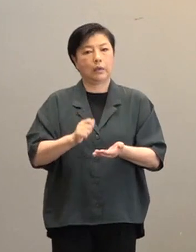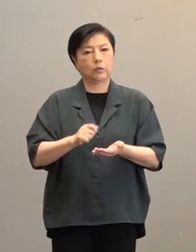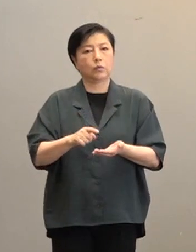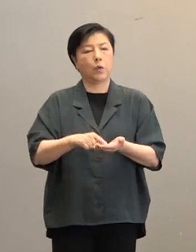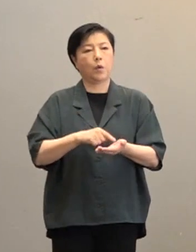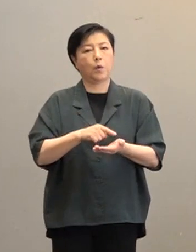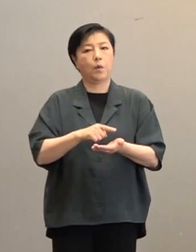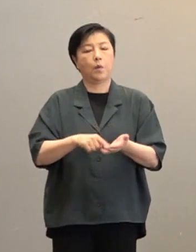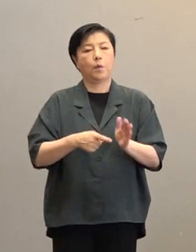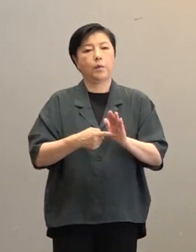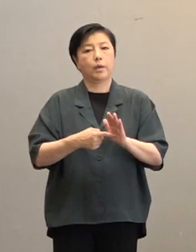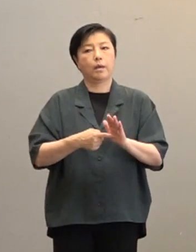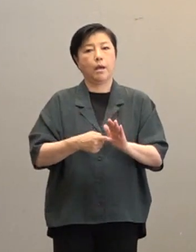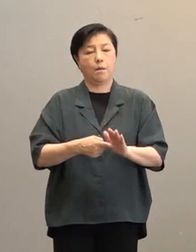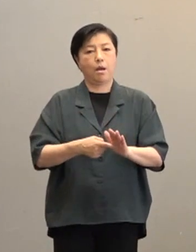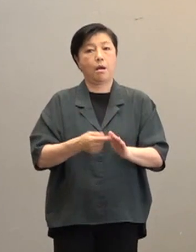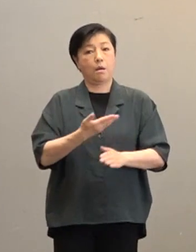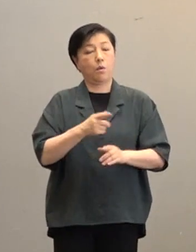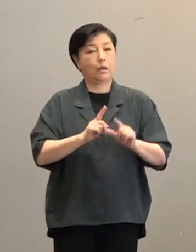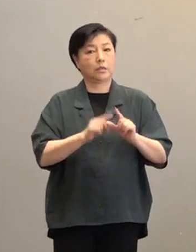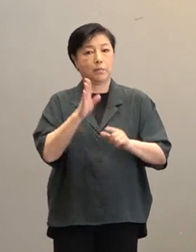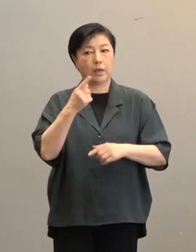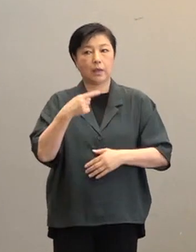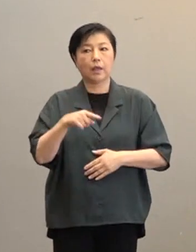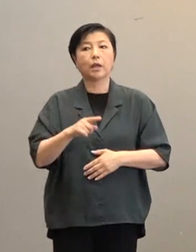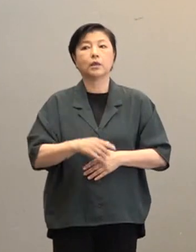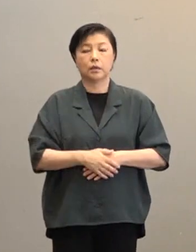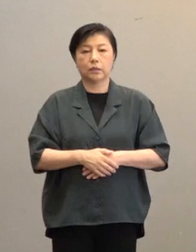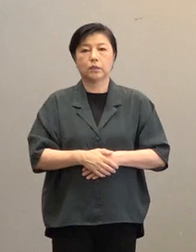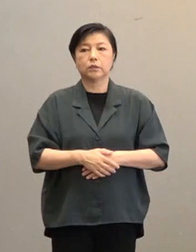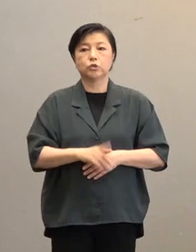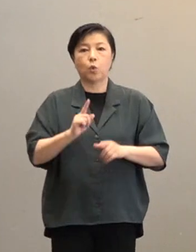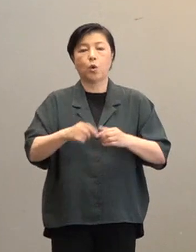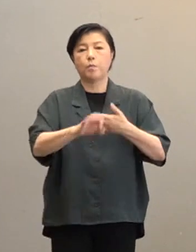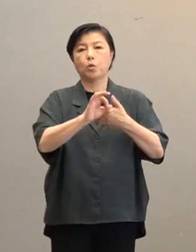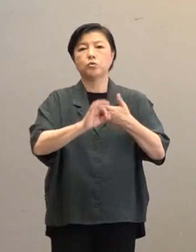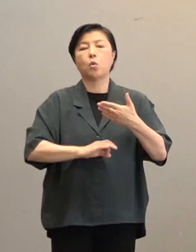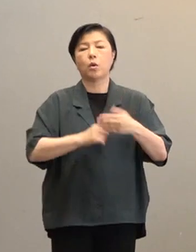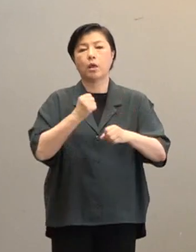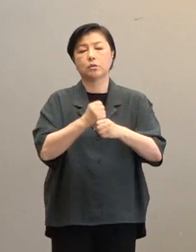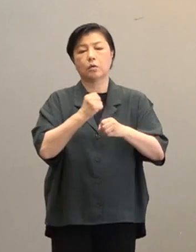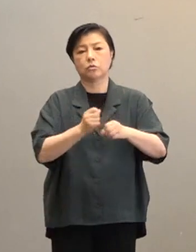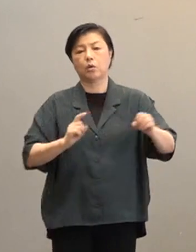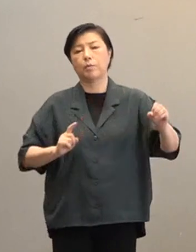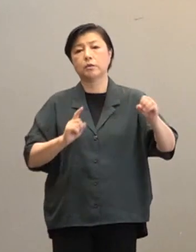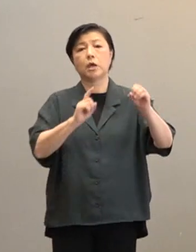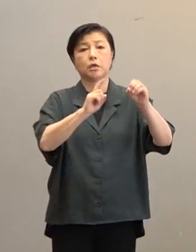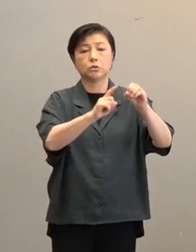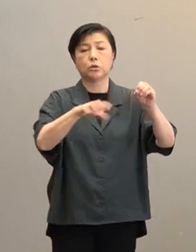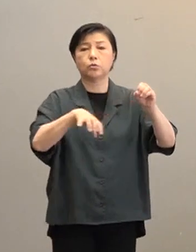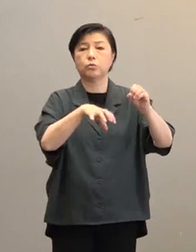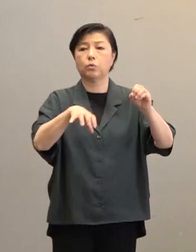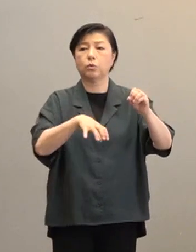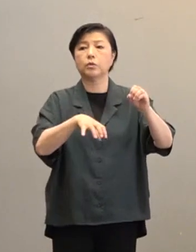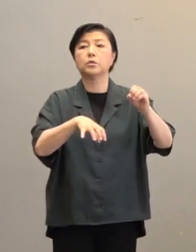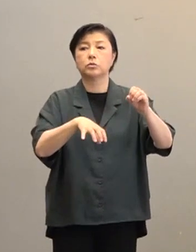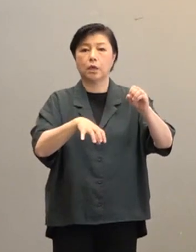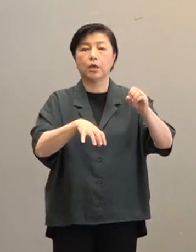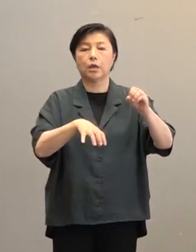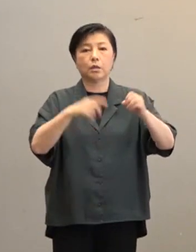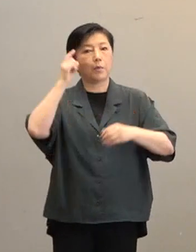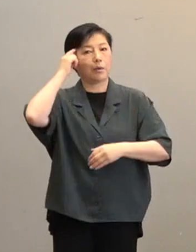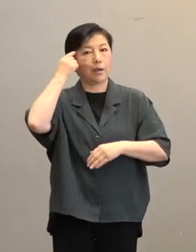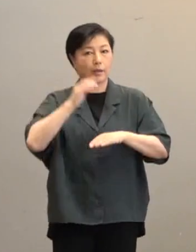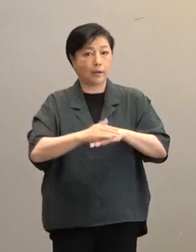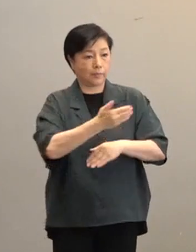かどうか、県の方では多様性条例のですね、策定を今目指されているところでありますので、ご所見伺えればと思